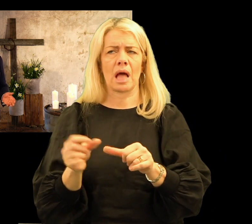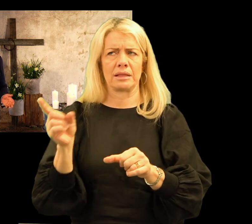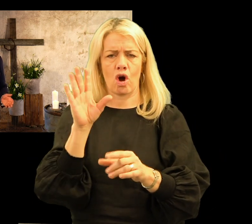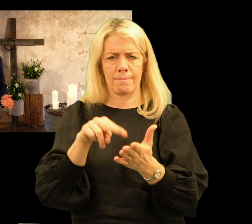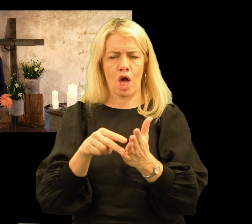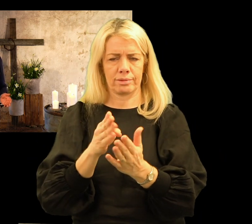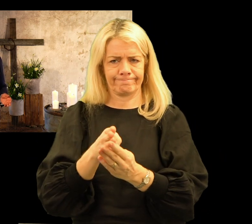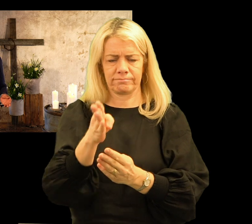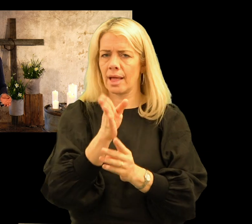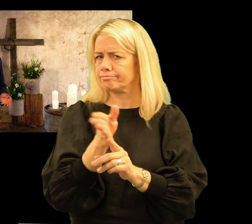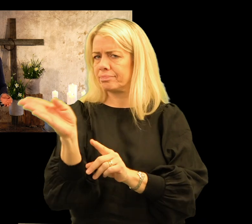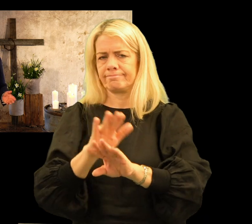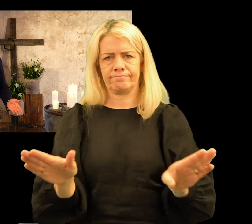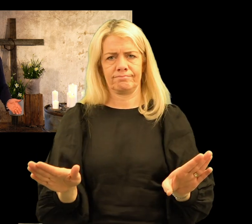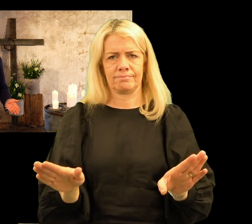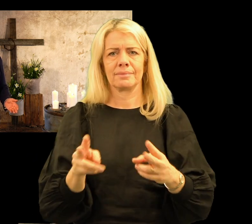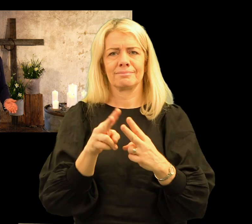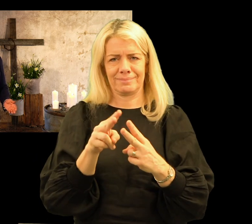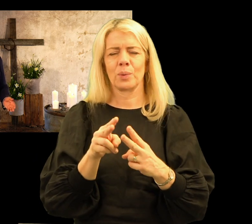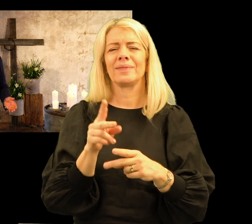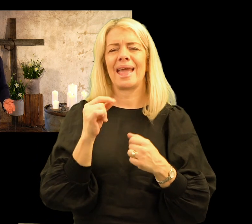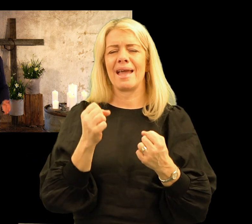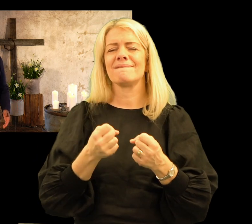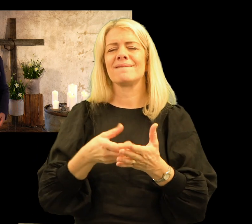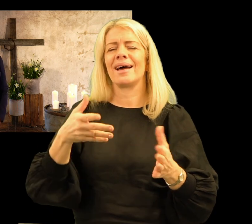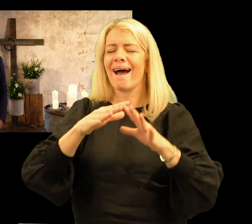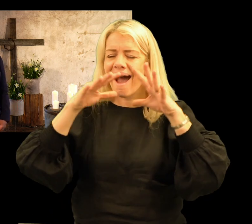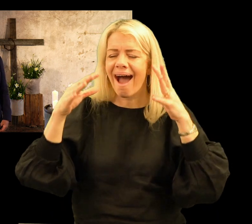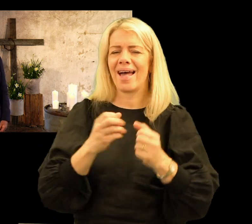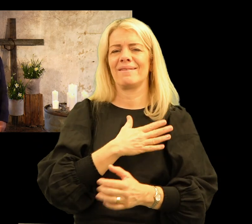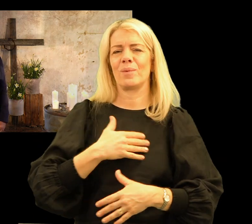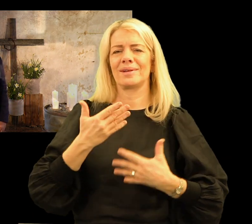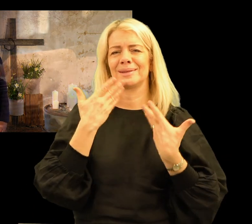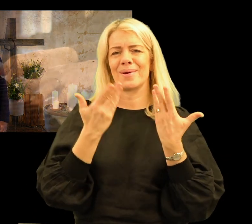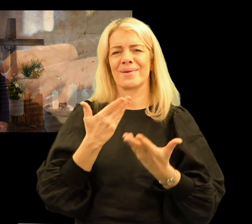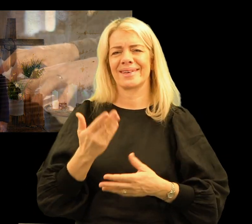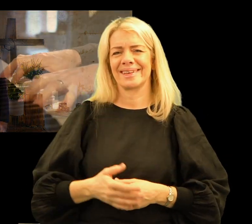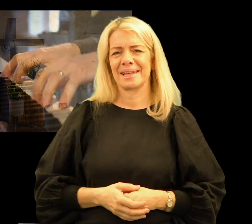för avsikt att göra. Och detta är värt all vår lovsång.